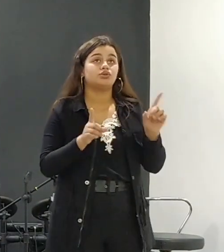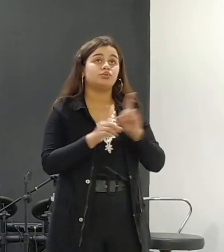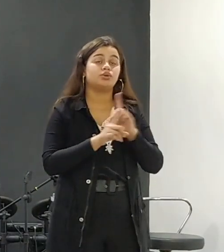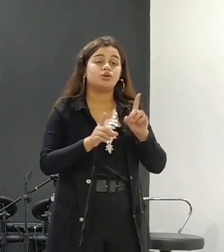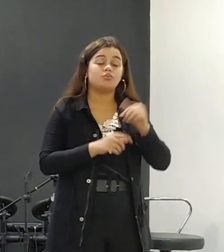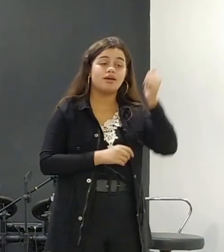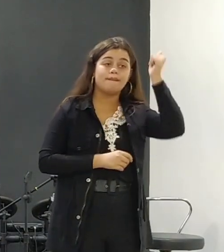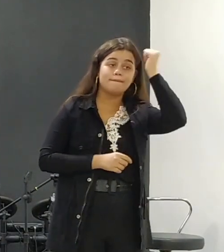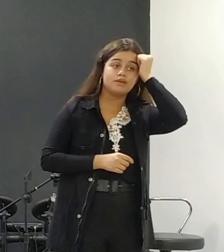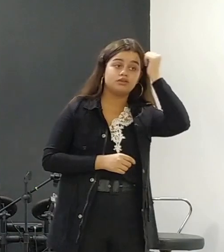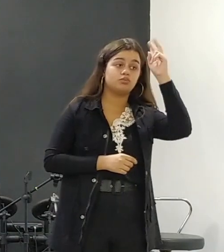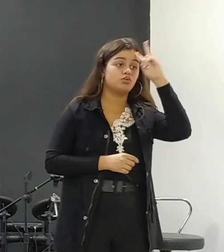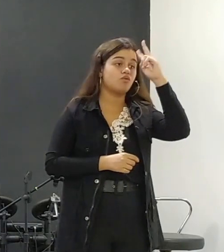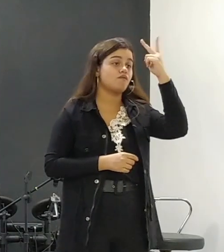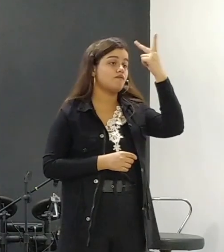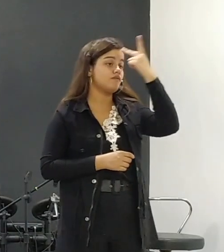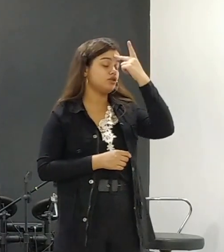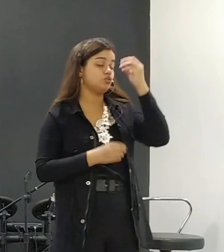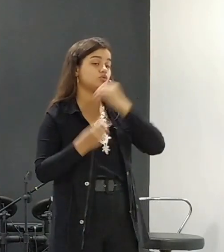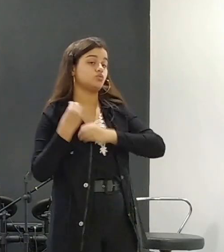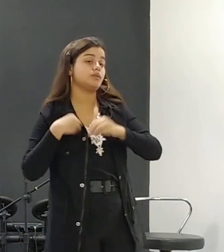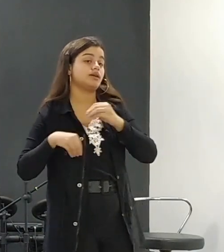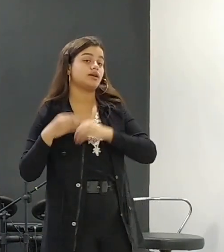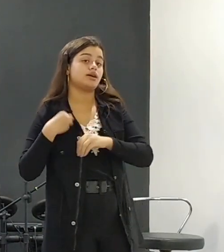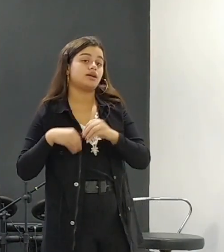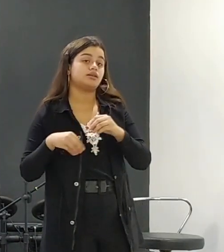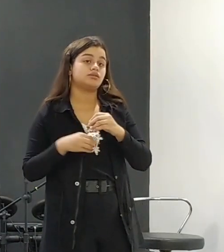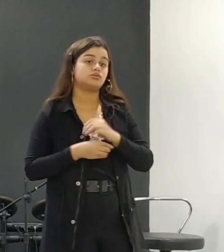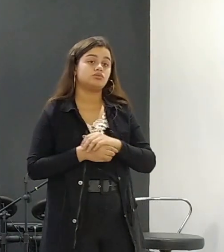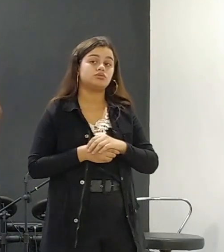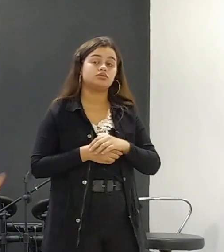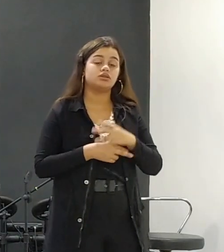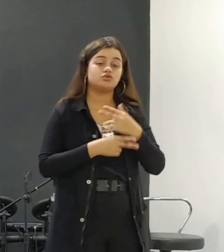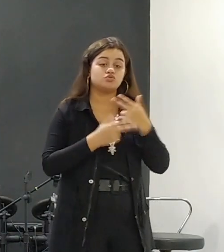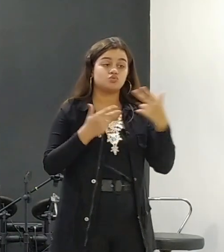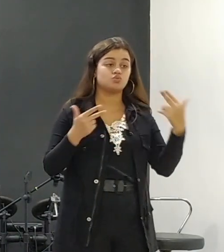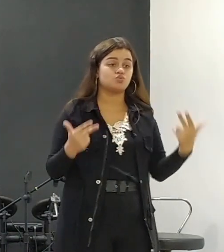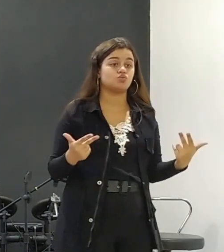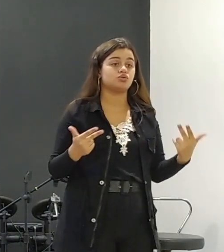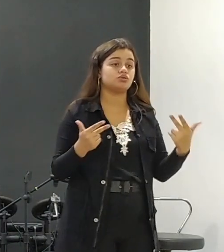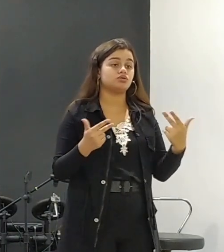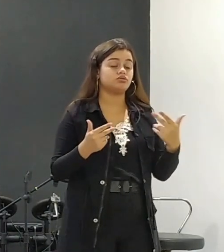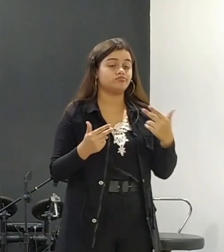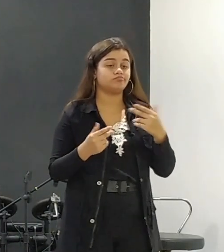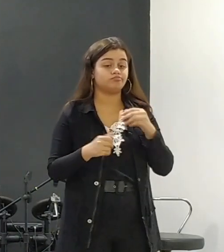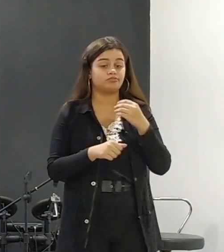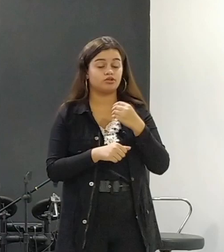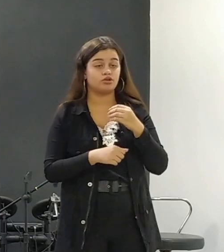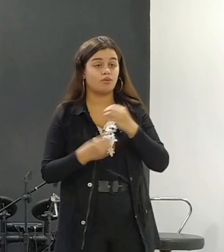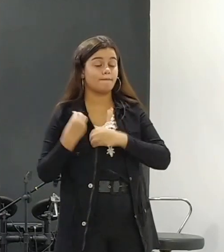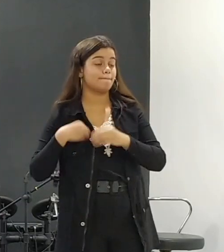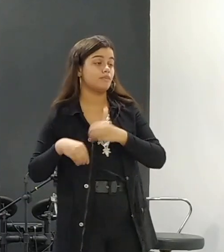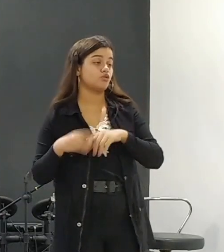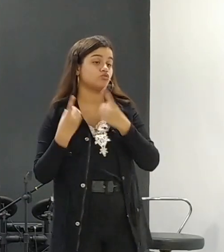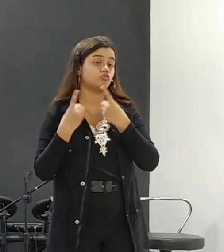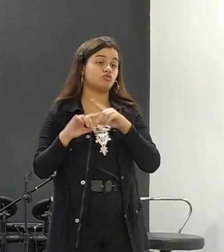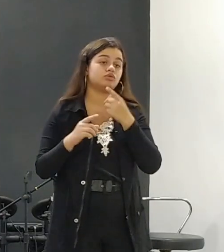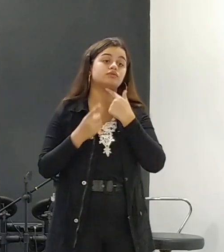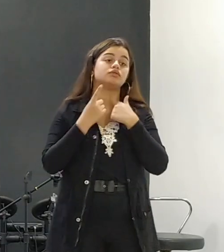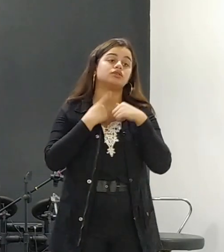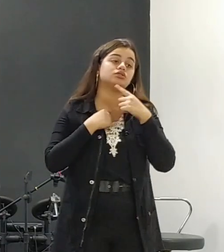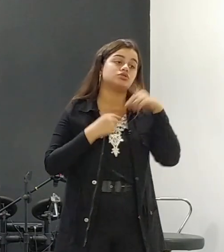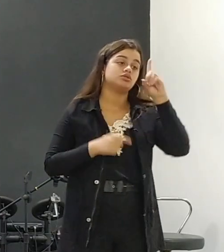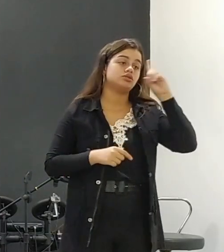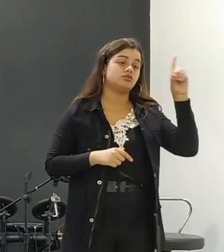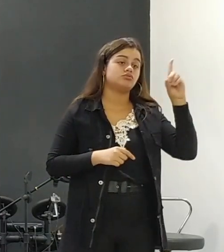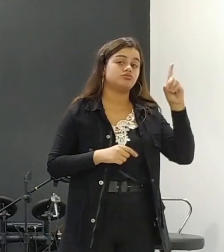me converto dos meus pecados, das minhas obras, né, que eu estou praticando contra a vontade de Deus, os meus pecados